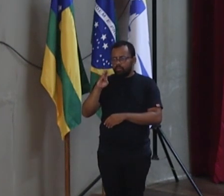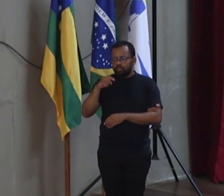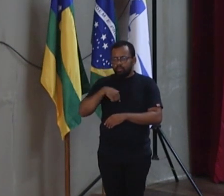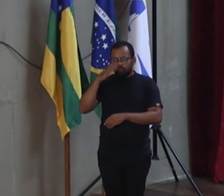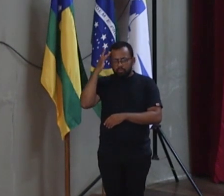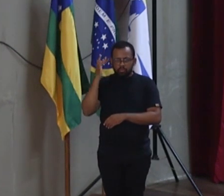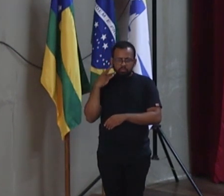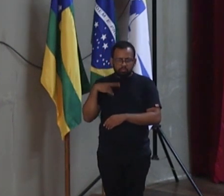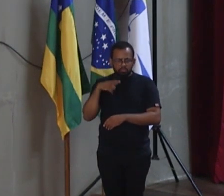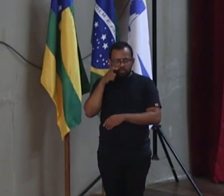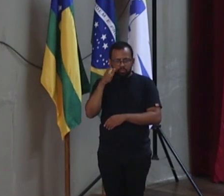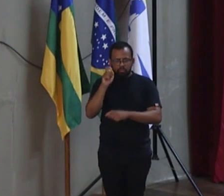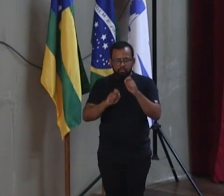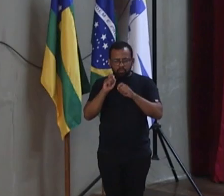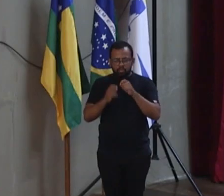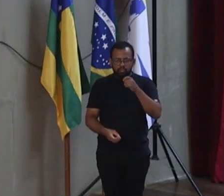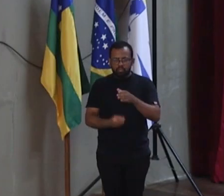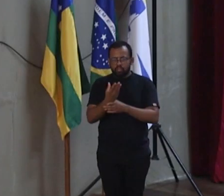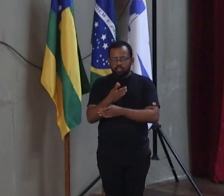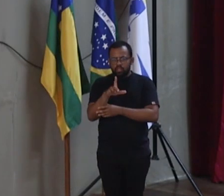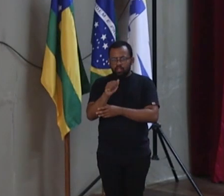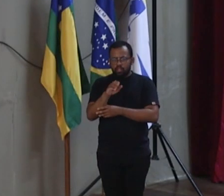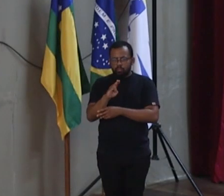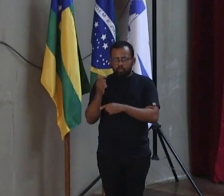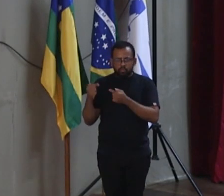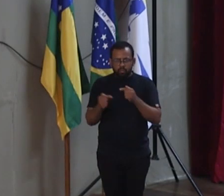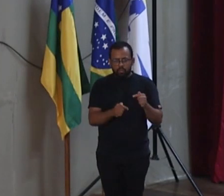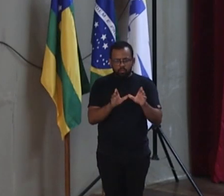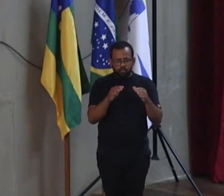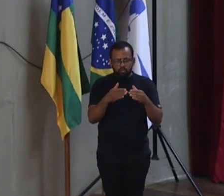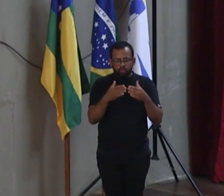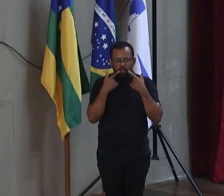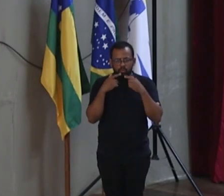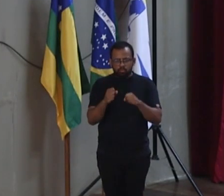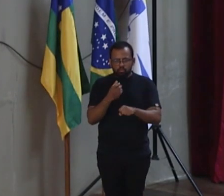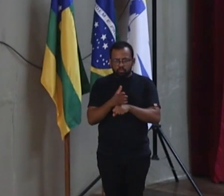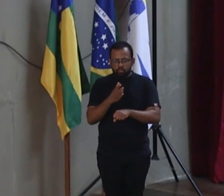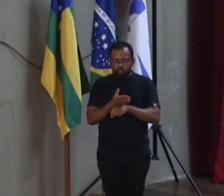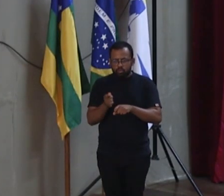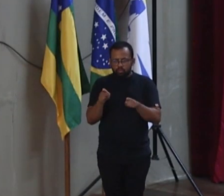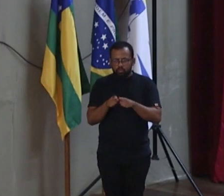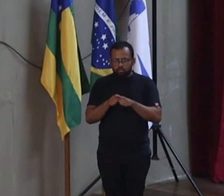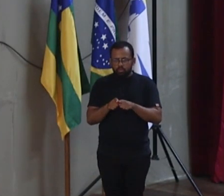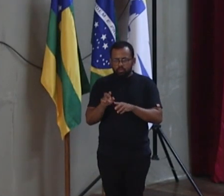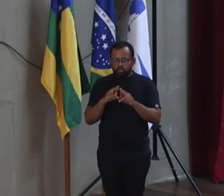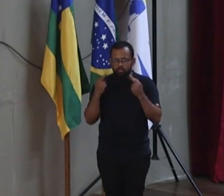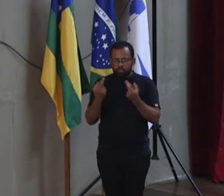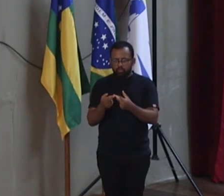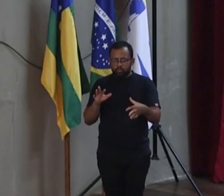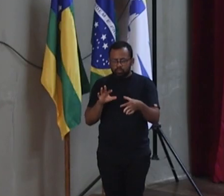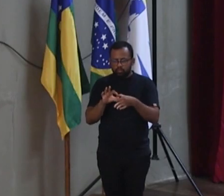Eu acho que o que interessa é que a criação da LAB foi discutida por um grupo de linguistas aplicados que se reuniu